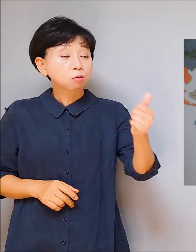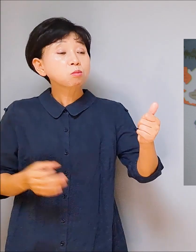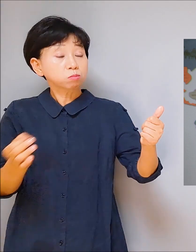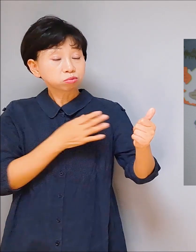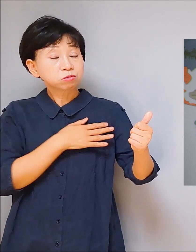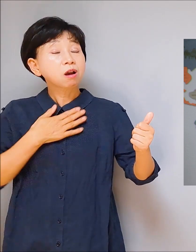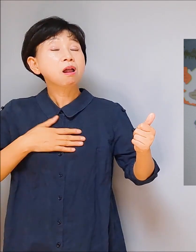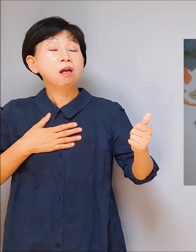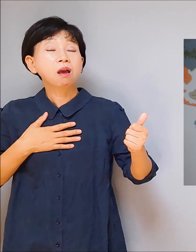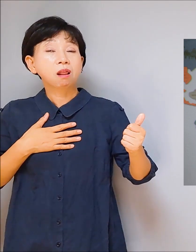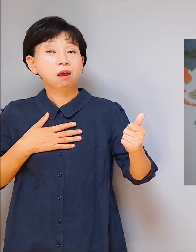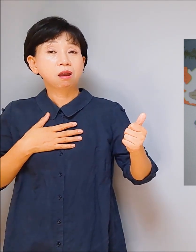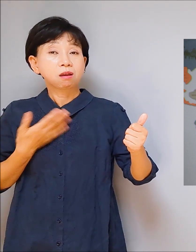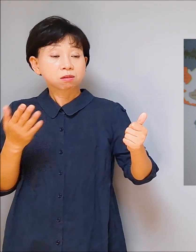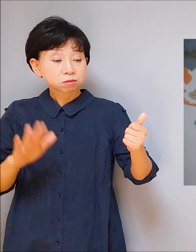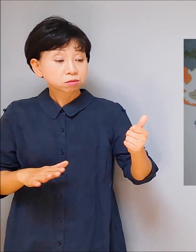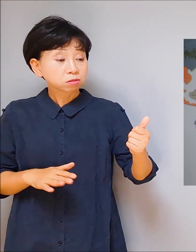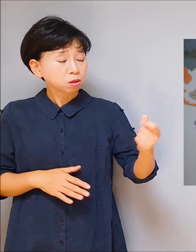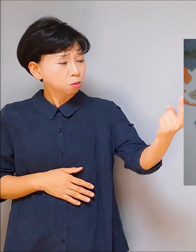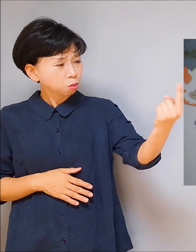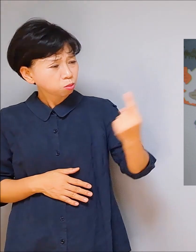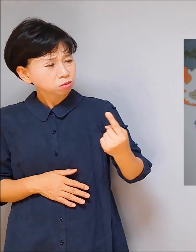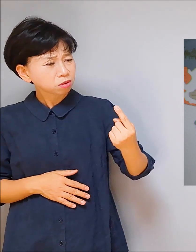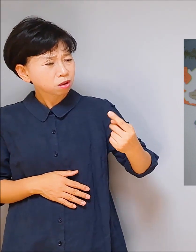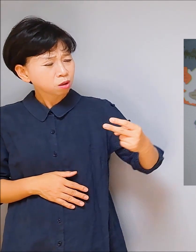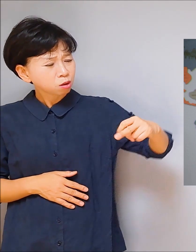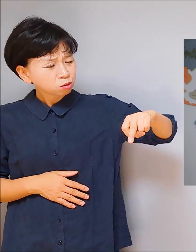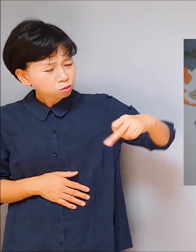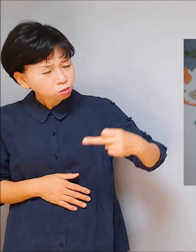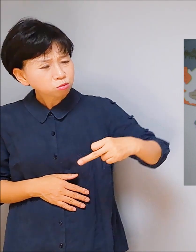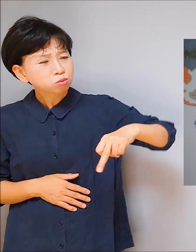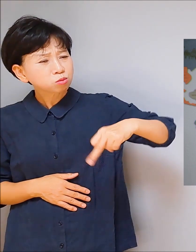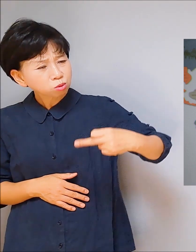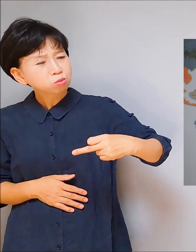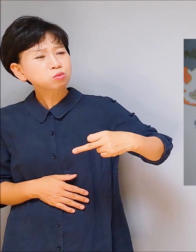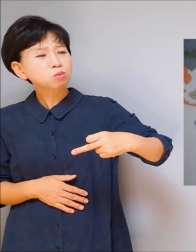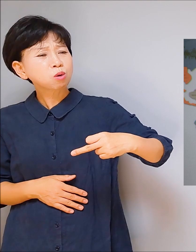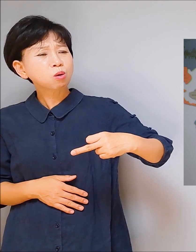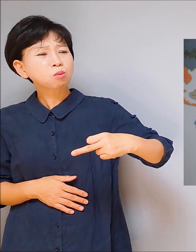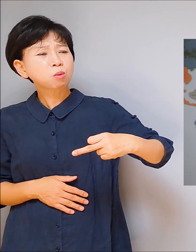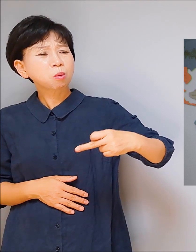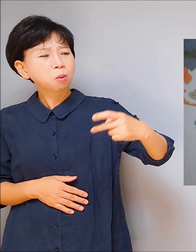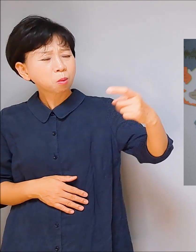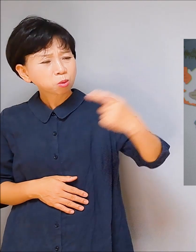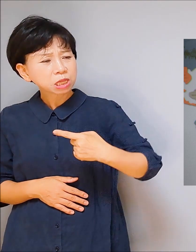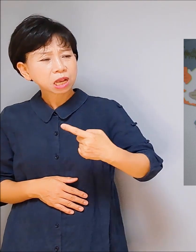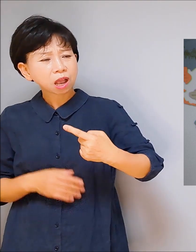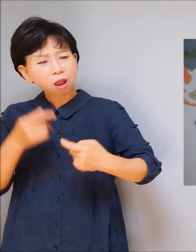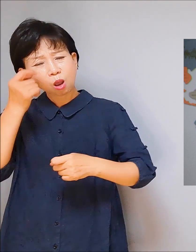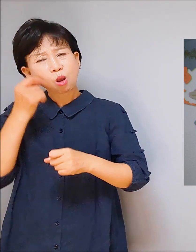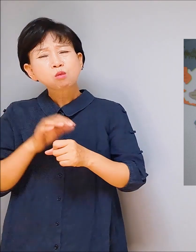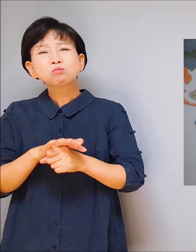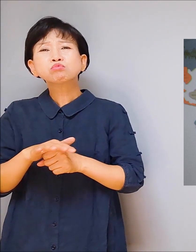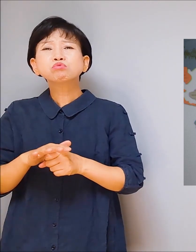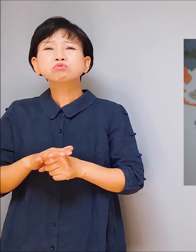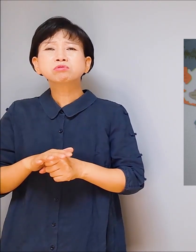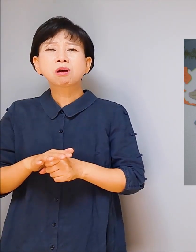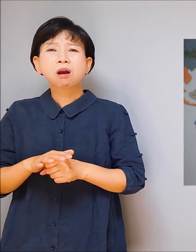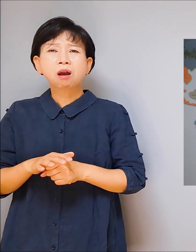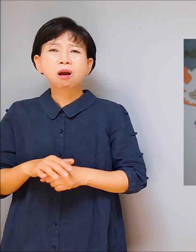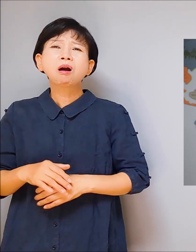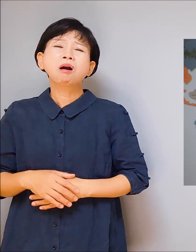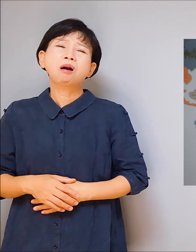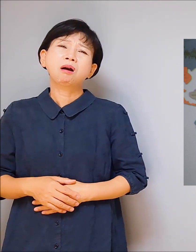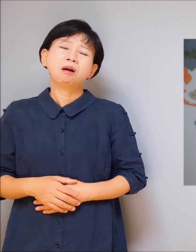않았잖아요. 누가 봐도 너무 불쌍해 보이는 야곱. 도대체 얘가 뭐 하다가 지금 나를 만나고